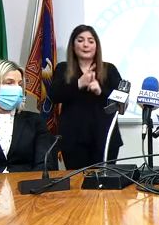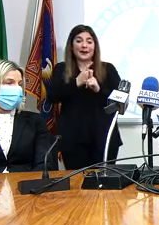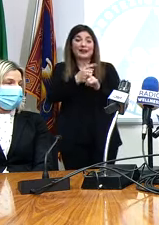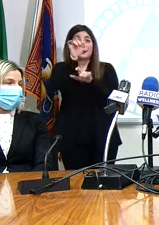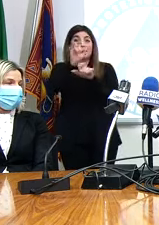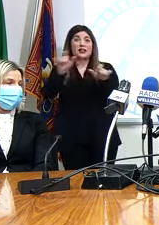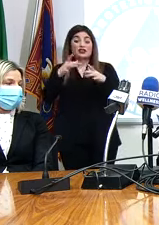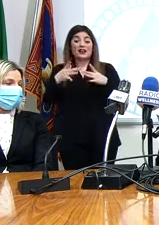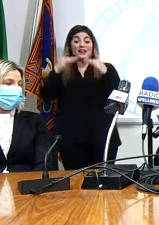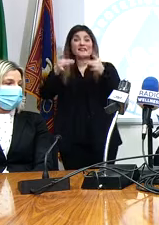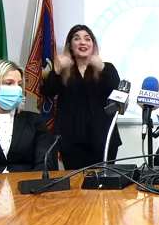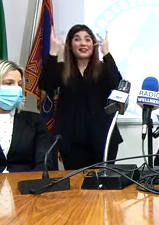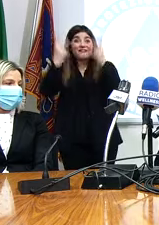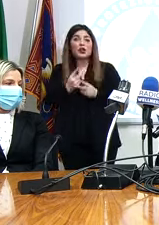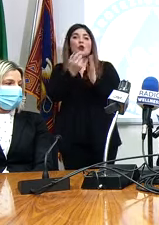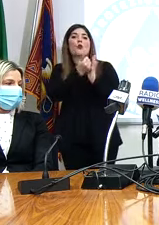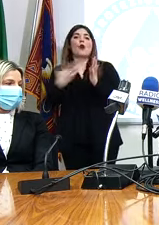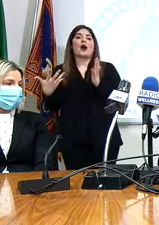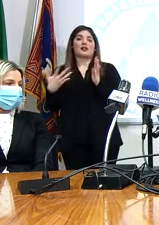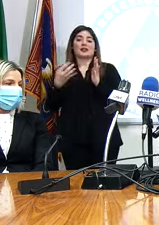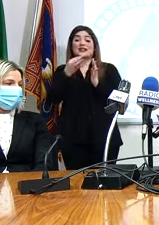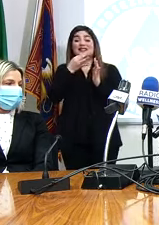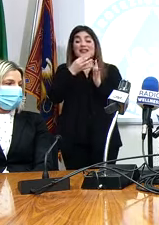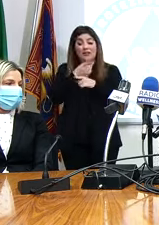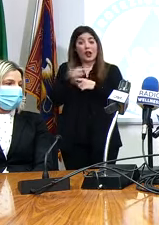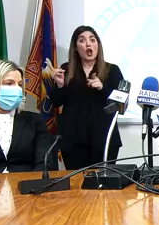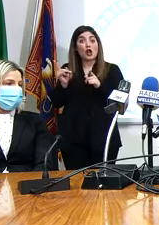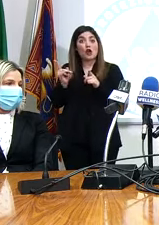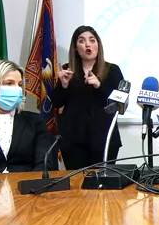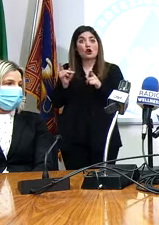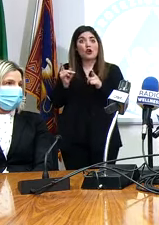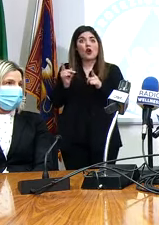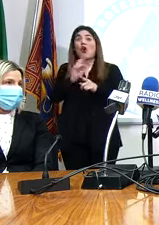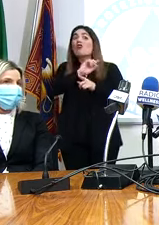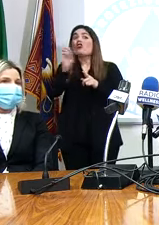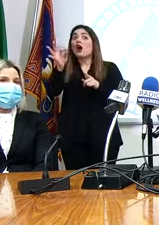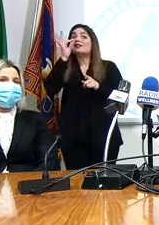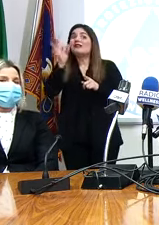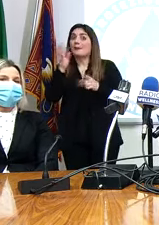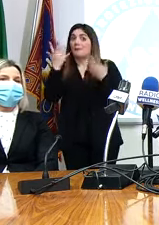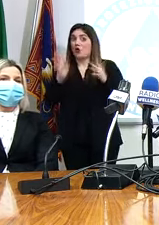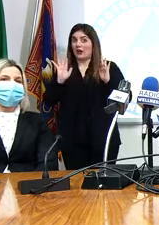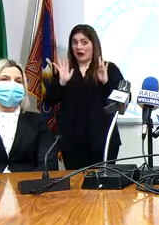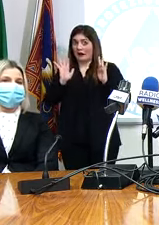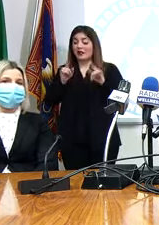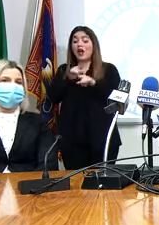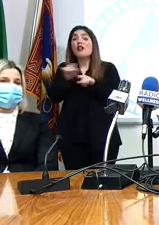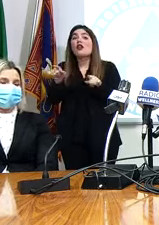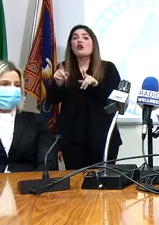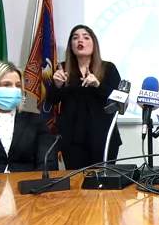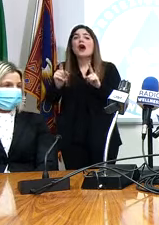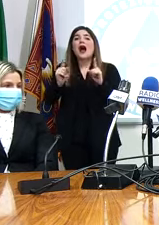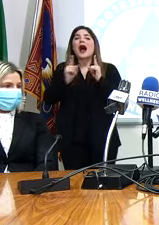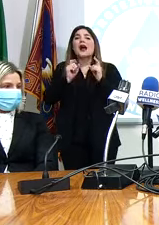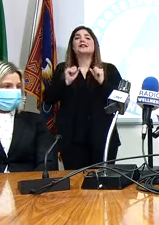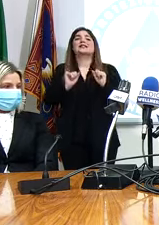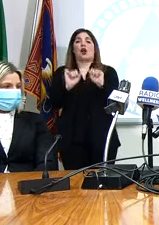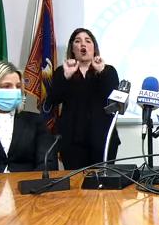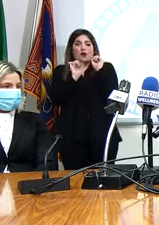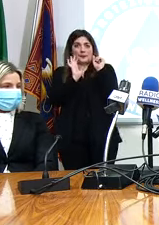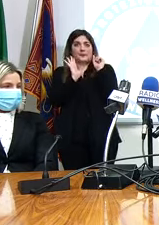realmente infettate vuol dire che hanno prodotto gli anticorpi, non tamponate, perché ovviamente non si riesce a tamponare tutti.